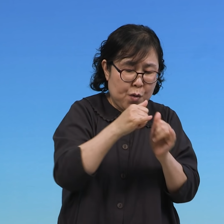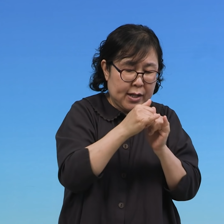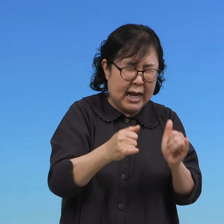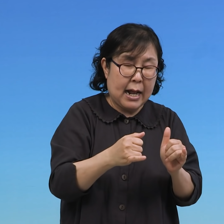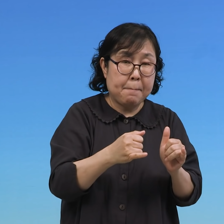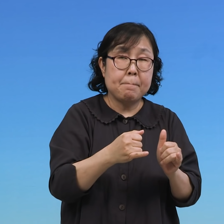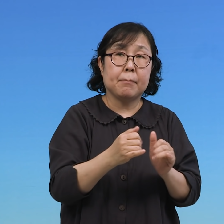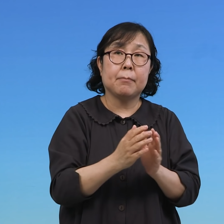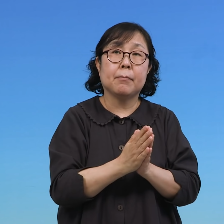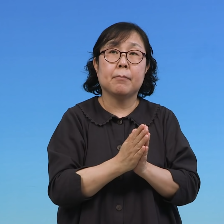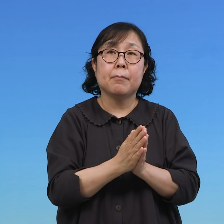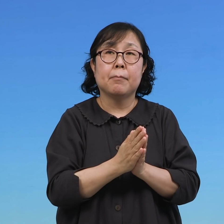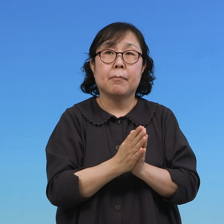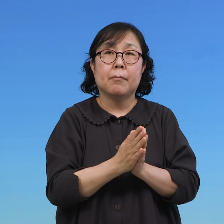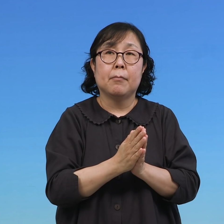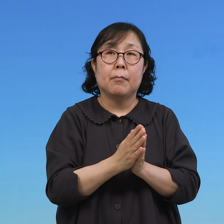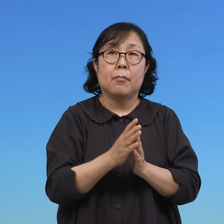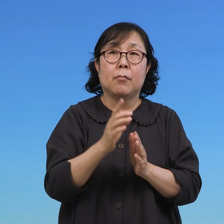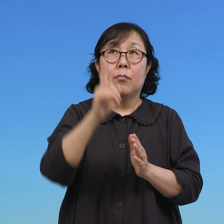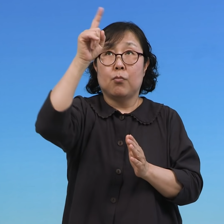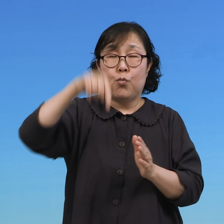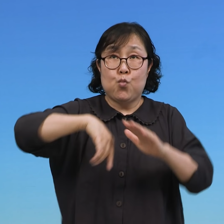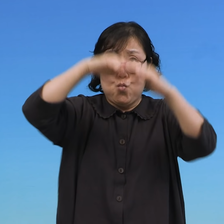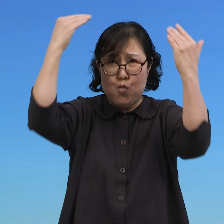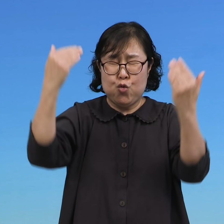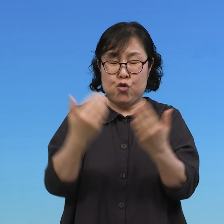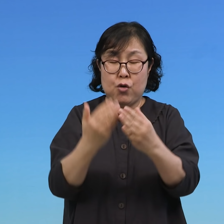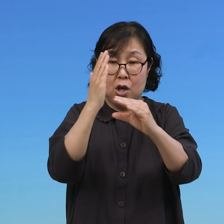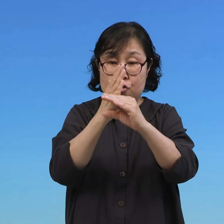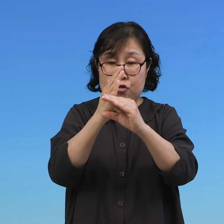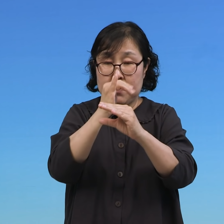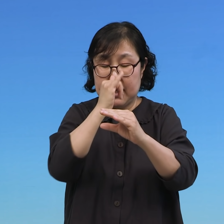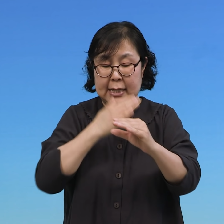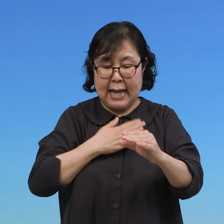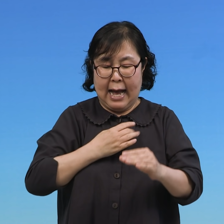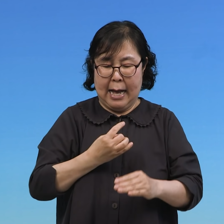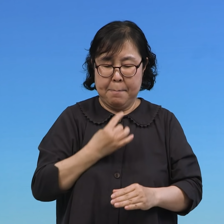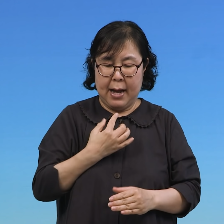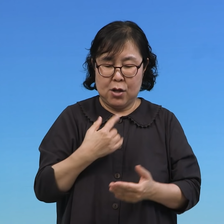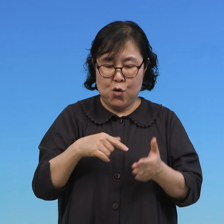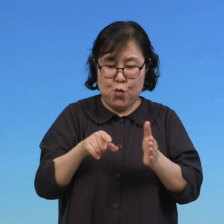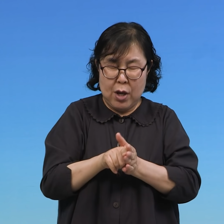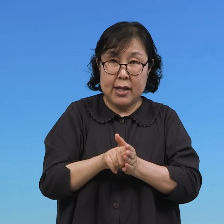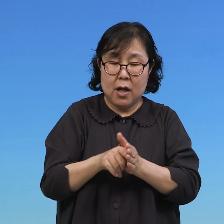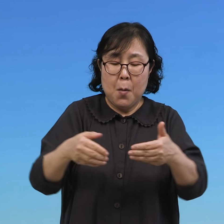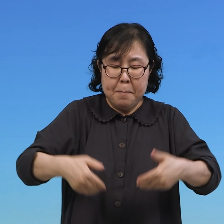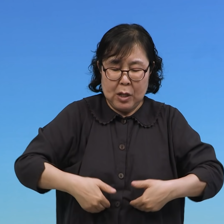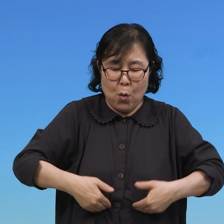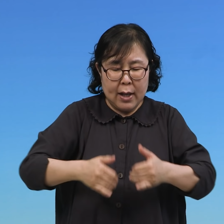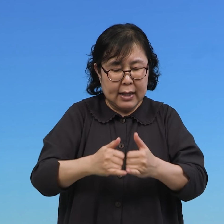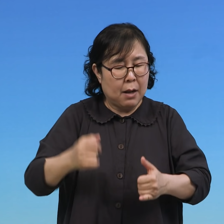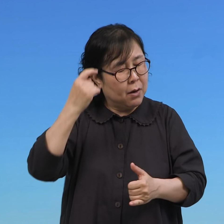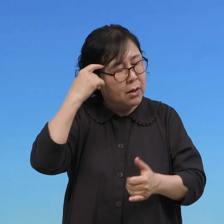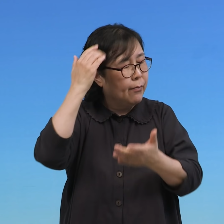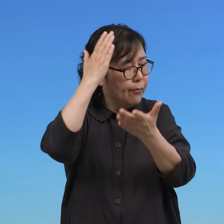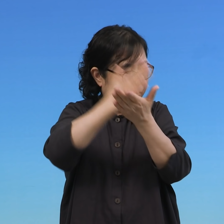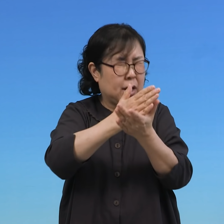주변 사람, 모든 사람들이 우주의 중심에 있는 나 하나를 행복하게 위해서 동원된 사람들처럼,